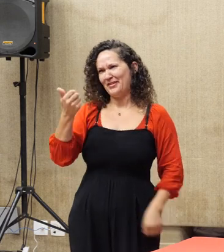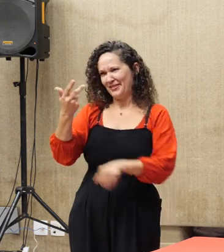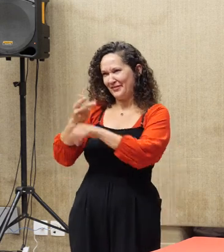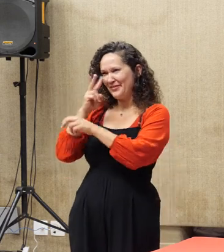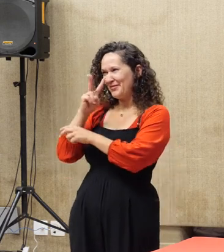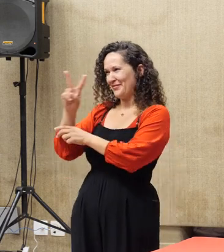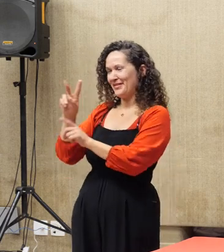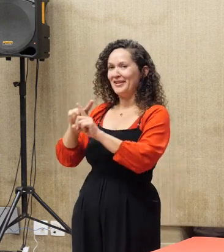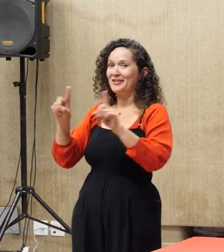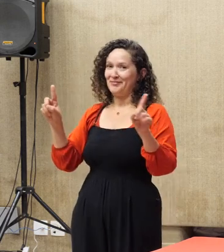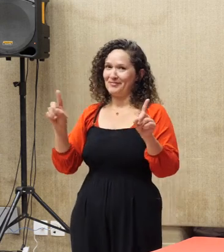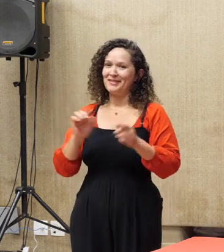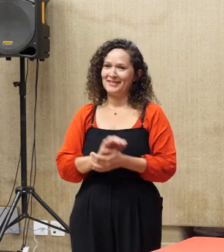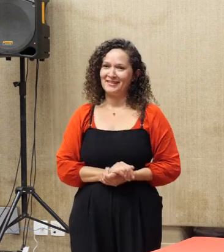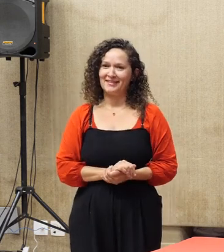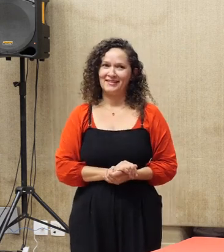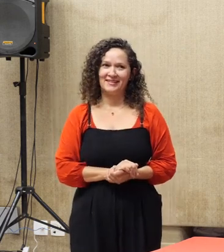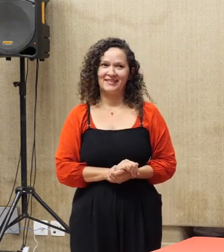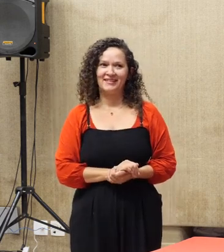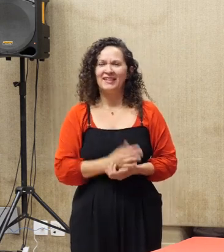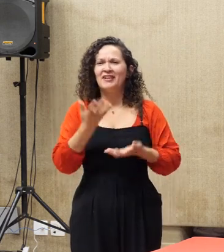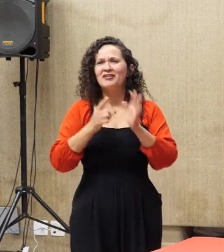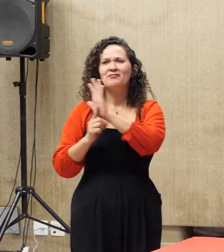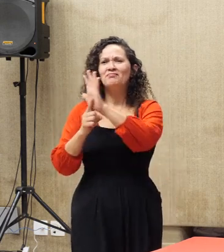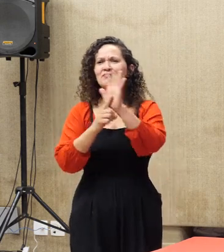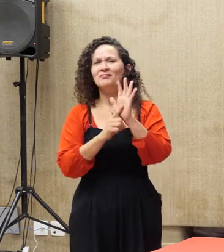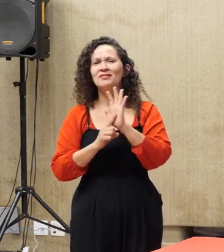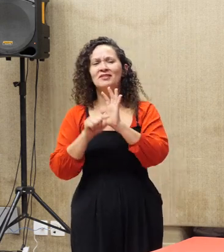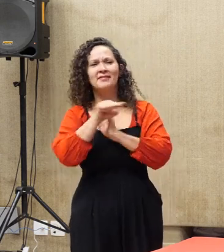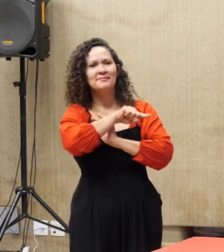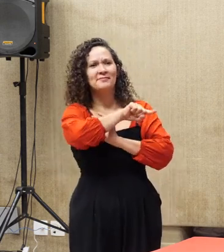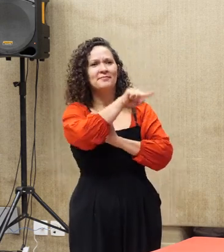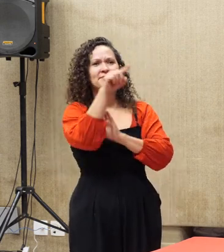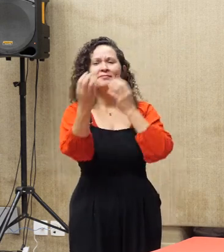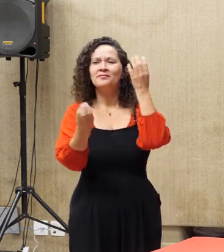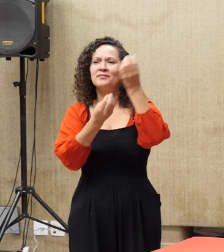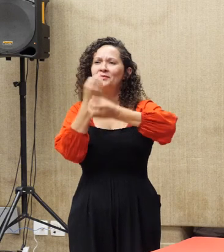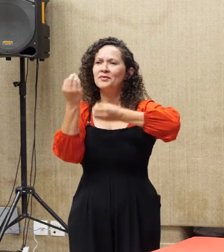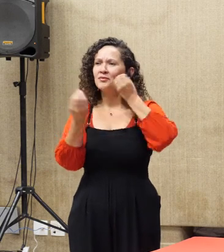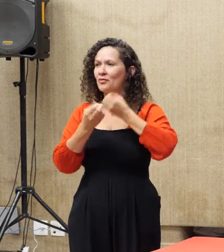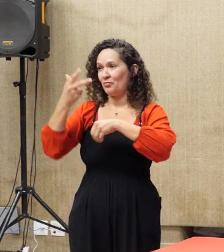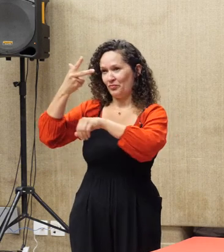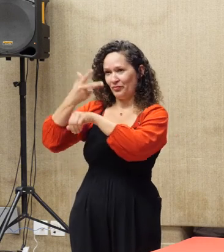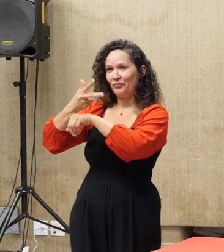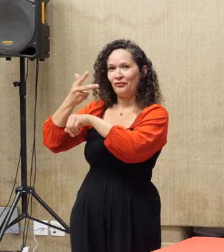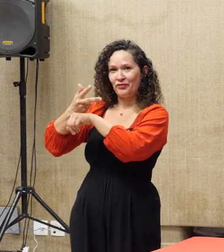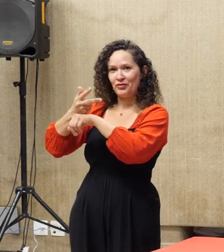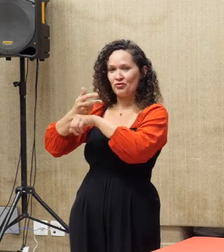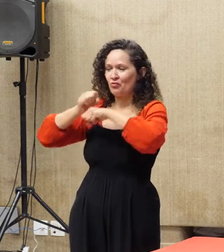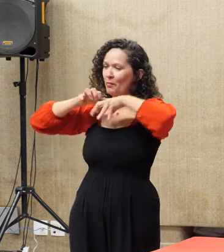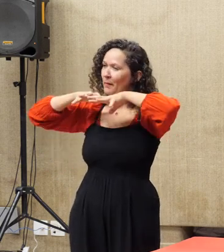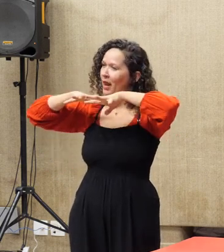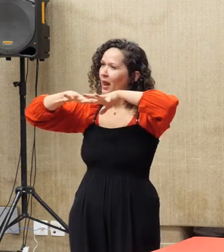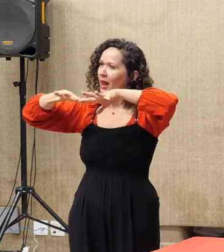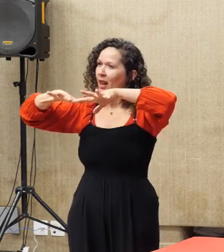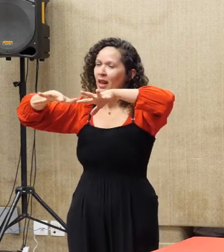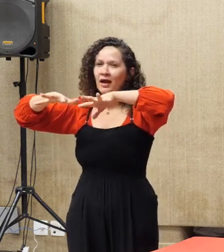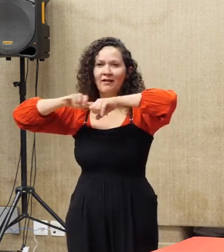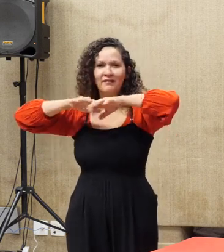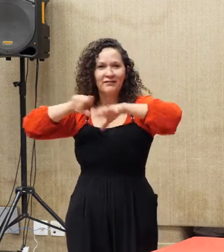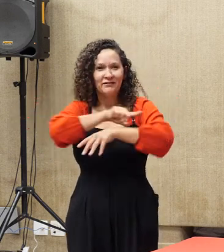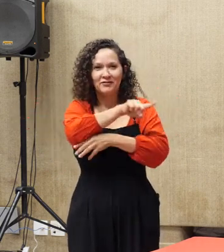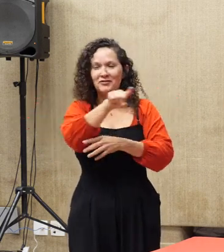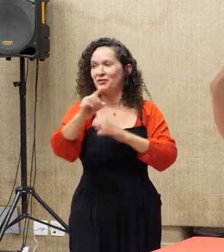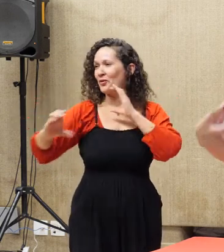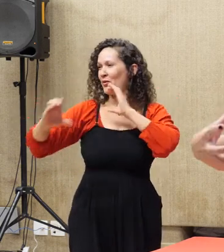mas assim, não é. Mas eu queria mostrar o seguinte, assim, como é que o vídeo, ele circulou de uma forma para